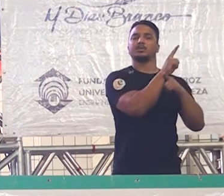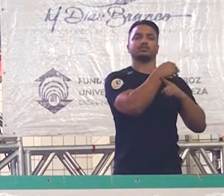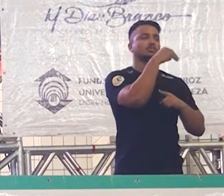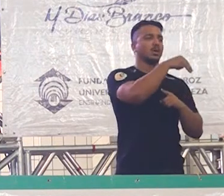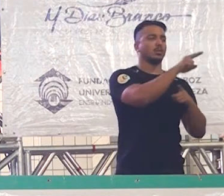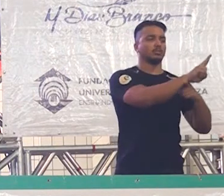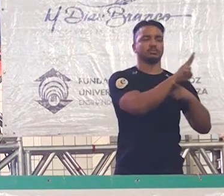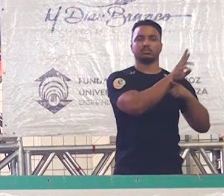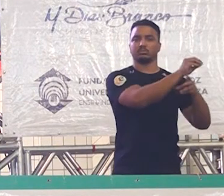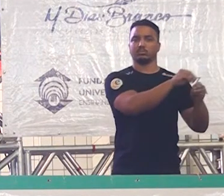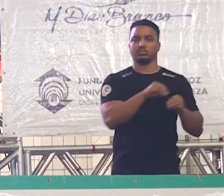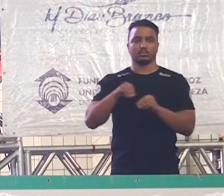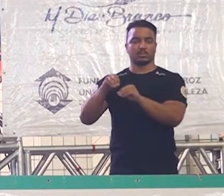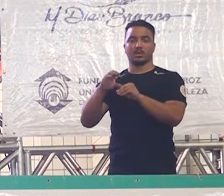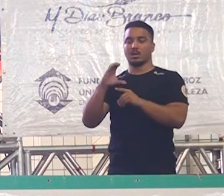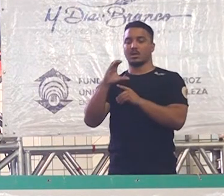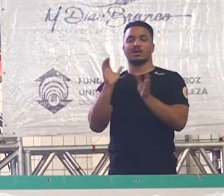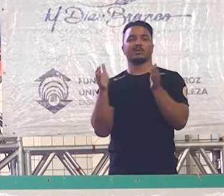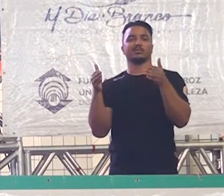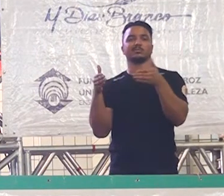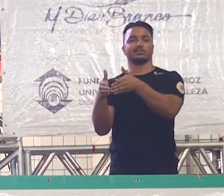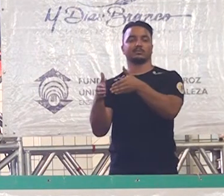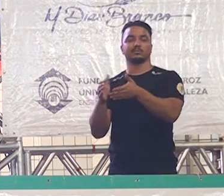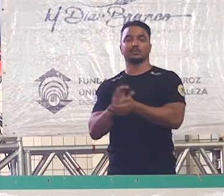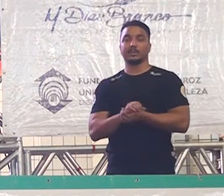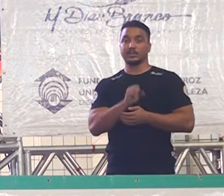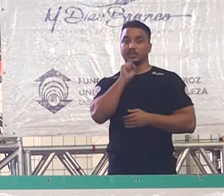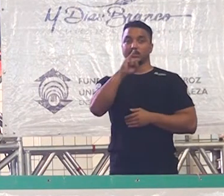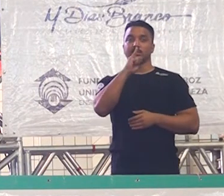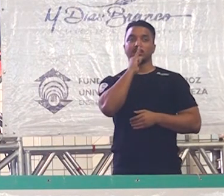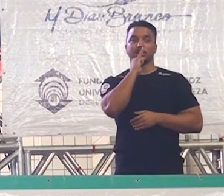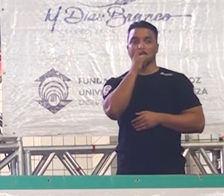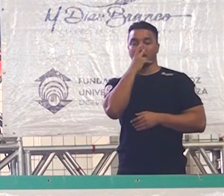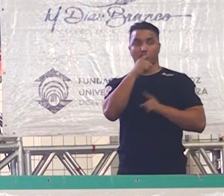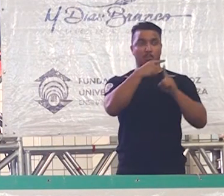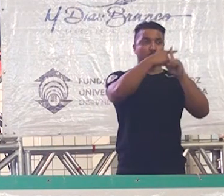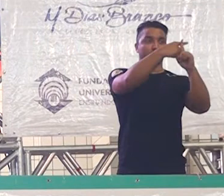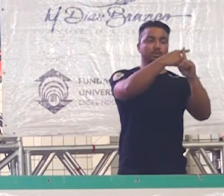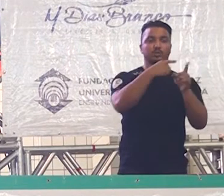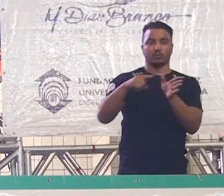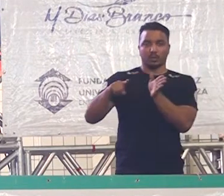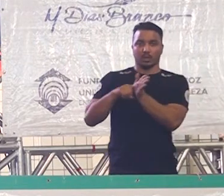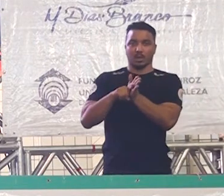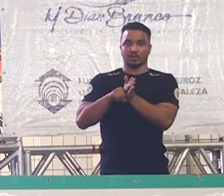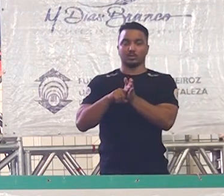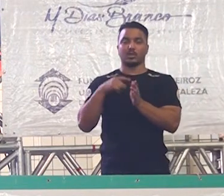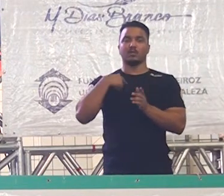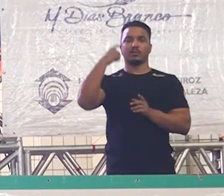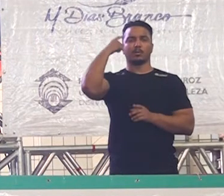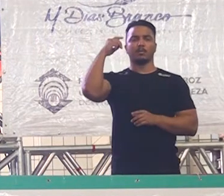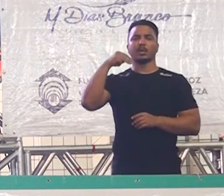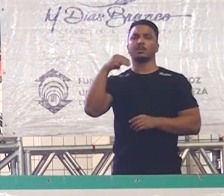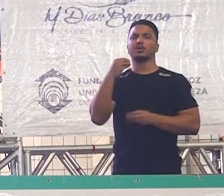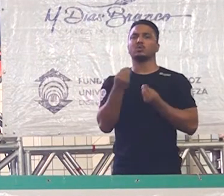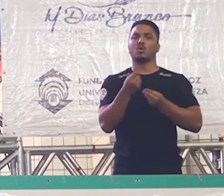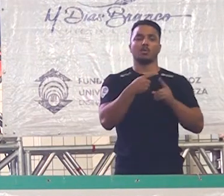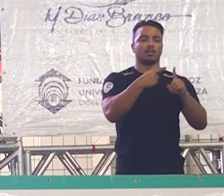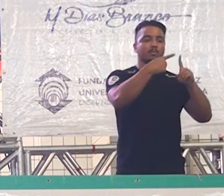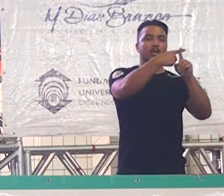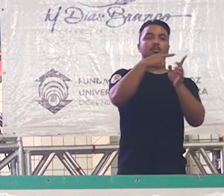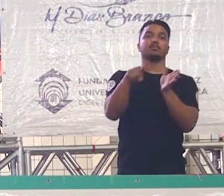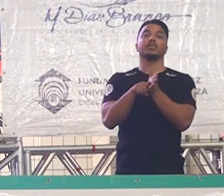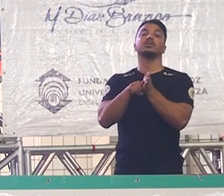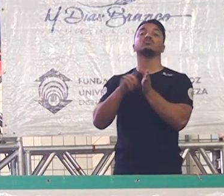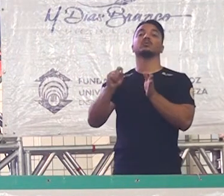com a classificação. Por outro lado, se um deles está positivo e outro negativo, jogo de sinais da matemática, mais com